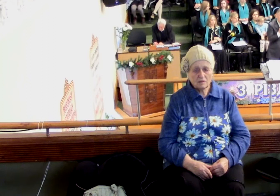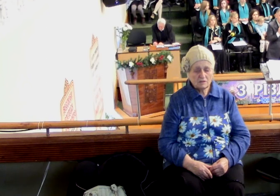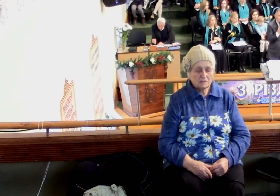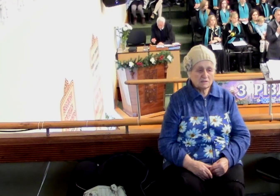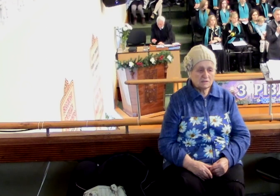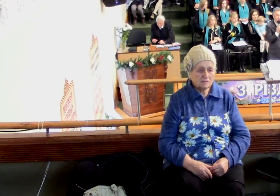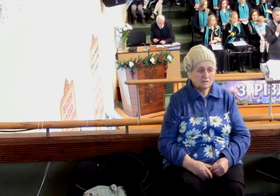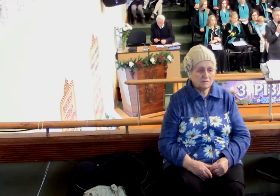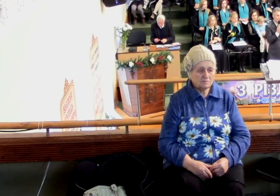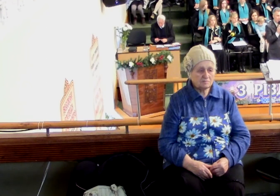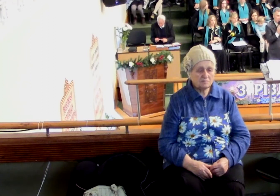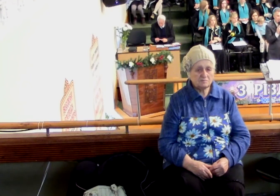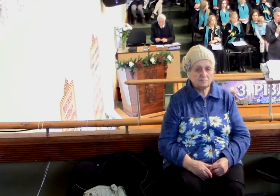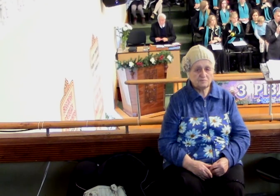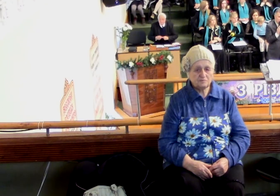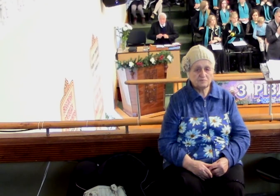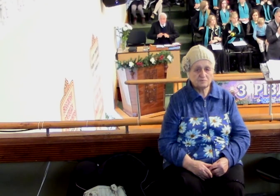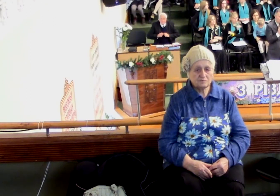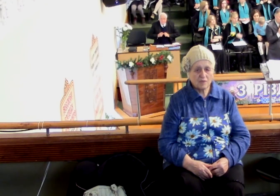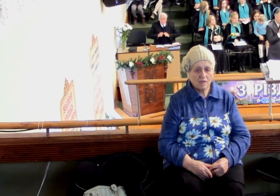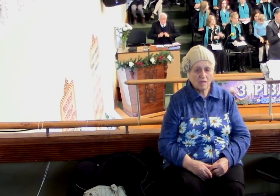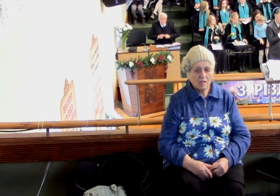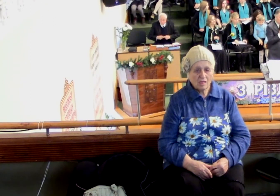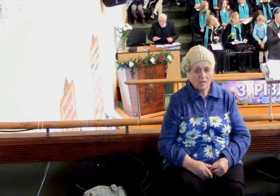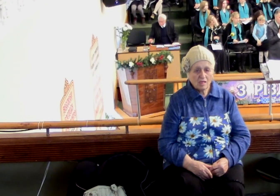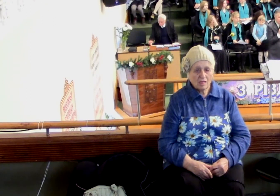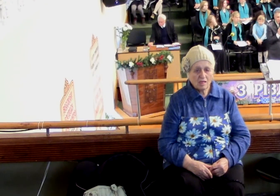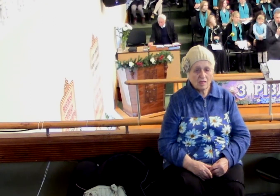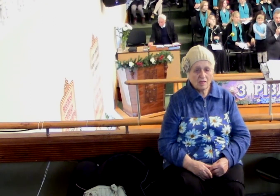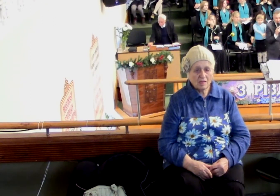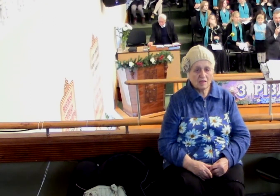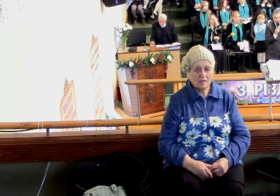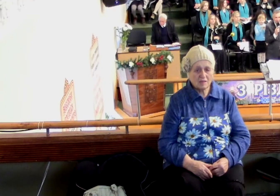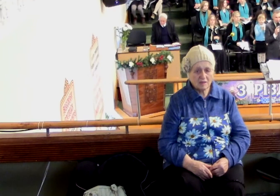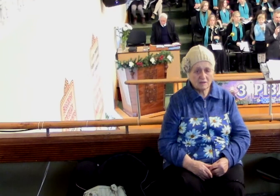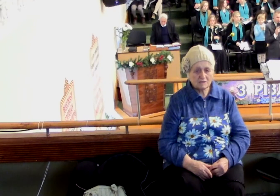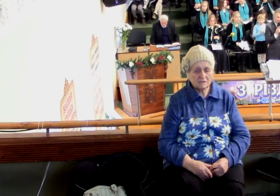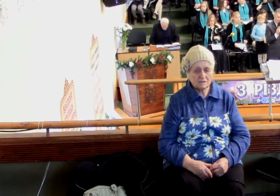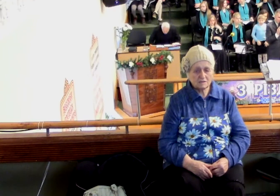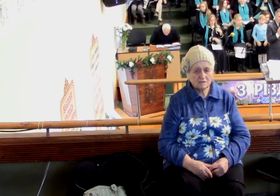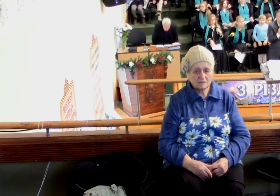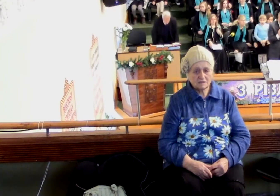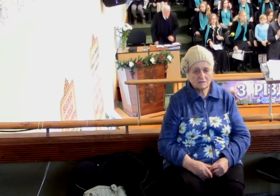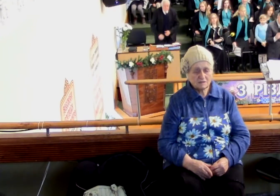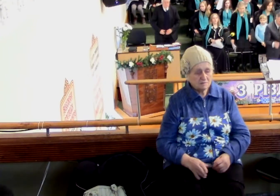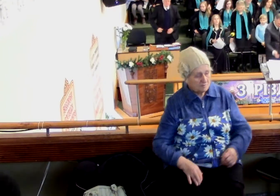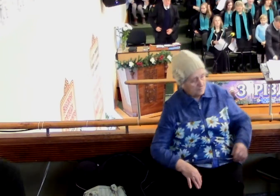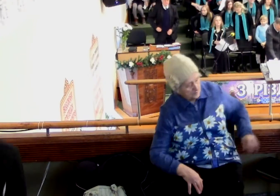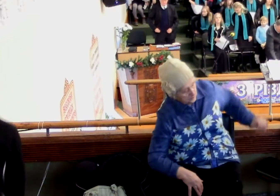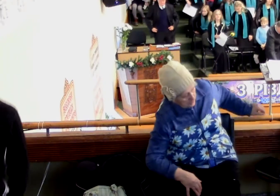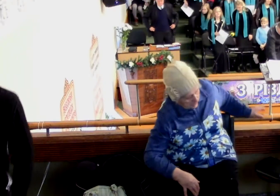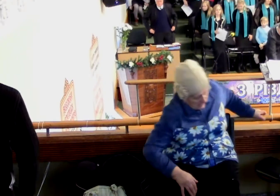мирами и вселенную создал, он, обвитый пеленами, в Вифлеемских яслях спал.